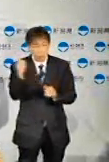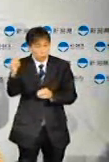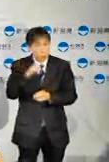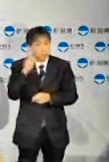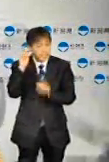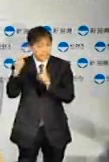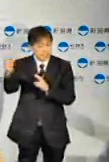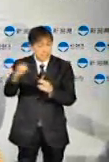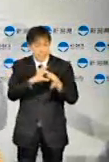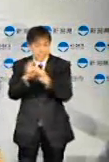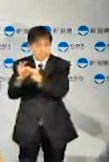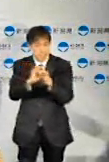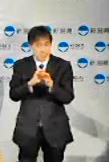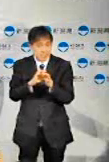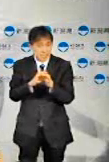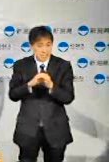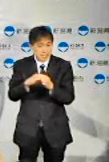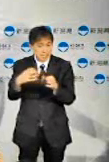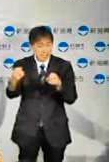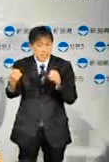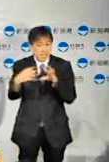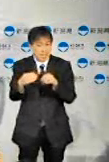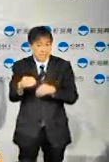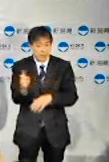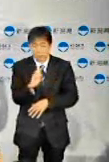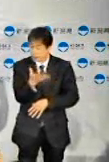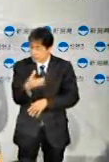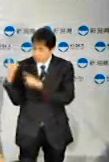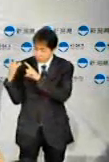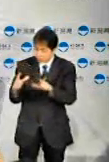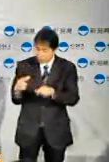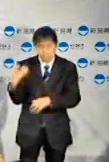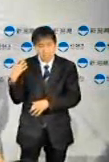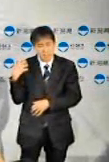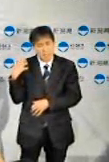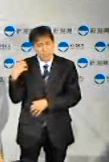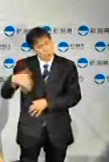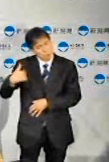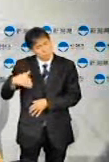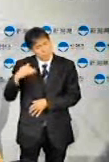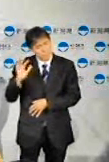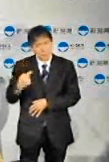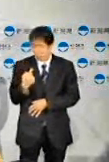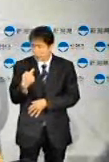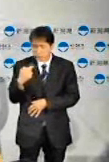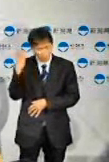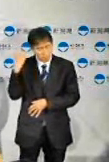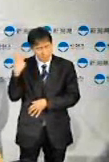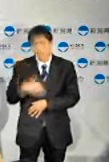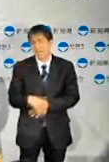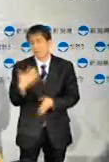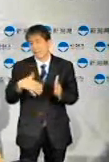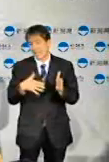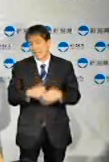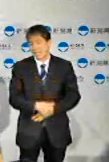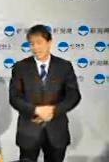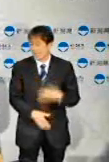るんですか。 担当までは知りませんけど、私は聞いておりませんし、はい、